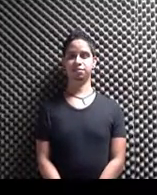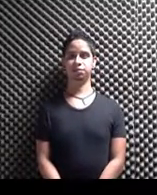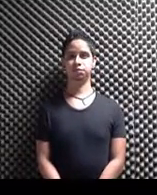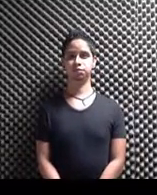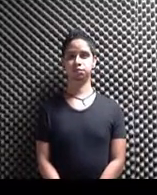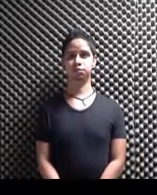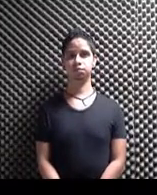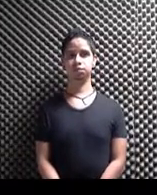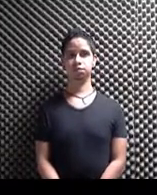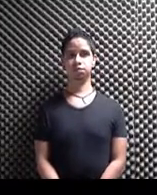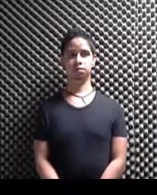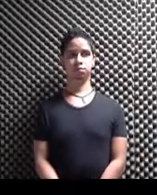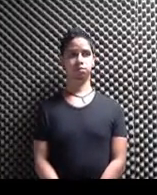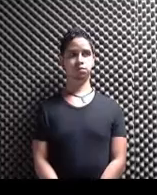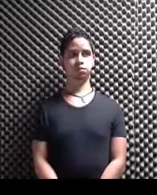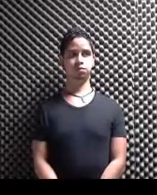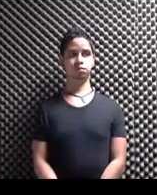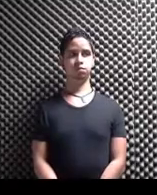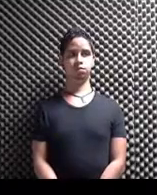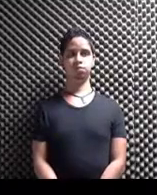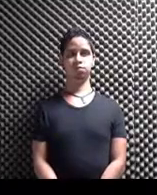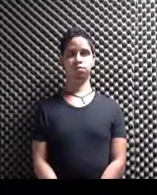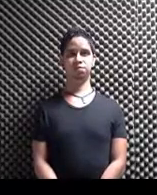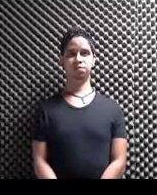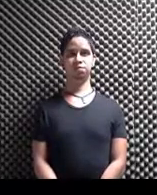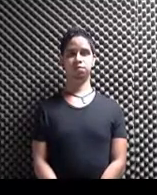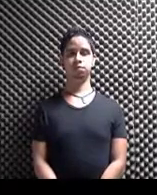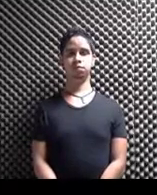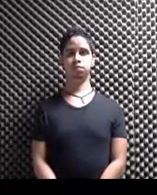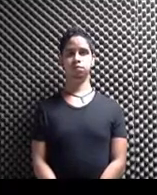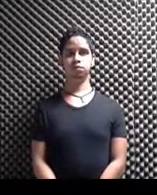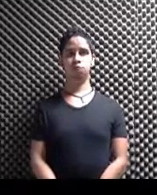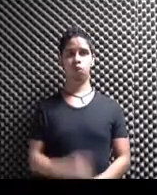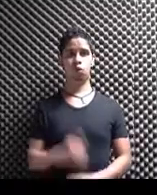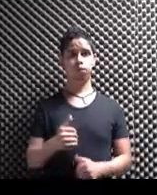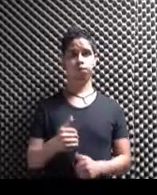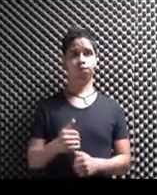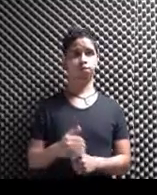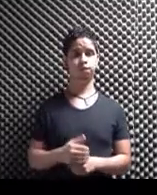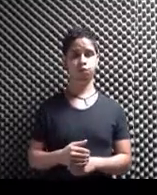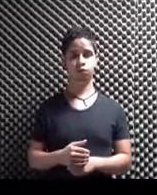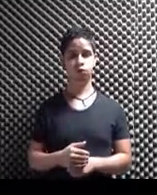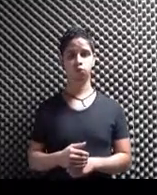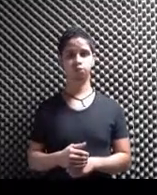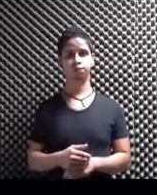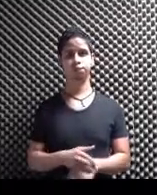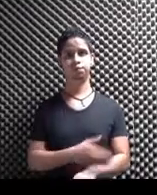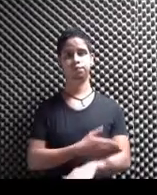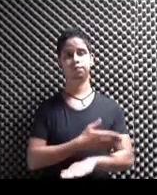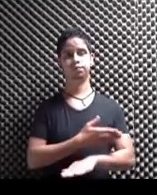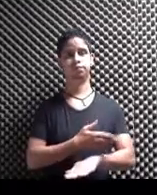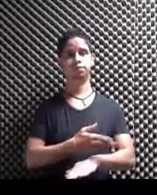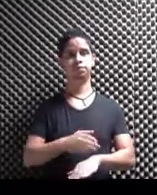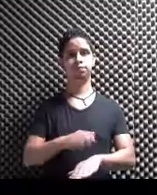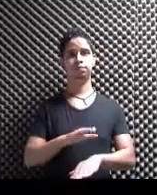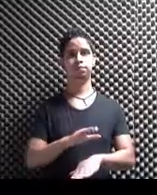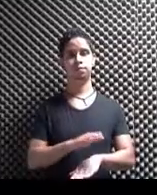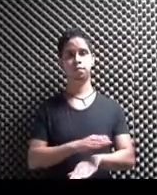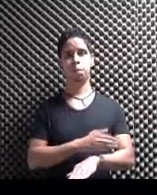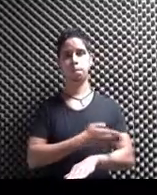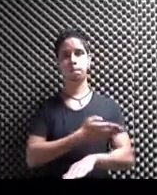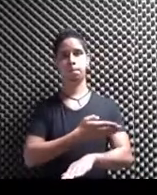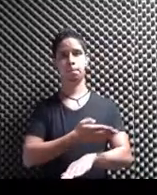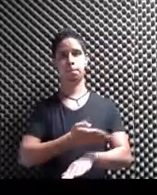distancia roaming y además texteo ilimitado a más de 100 países por solo 50 dólares al mes GoFund de AT&T El plan ilimitado es un contrato más